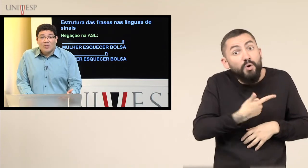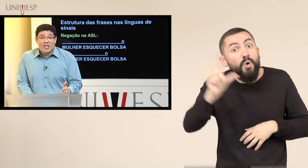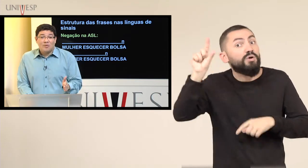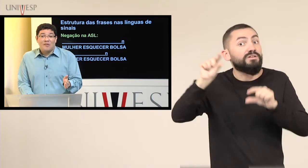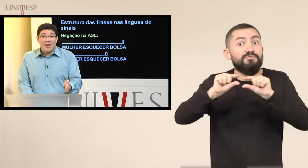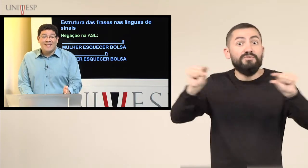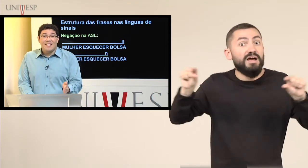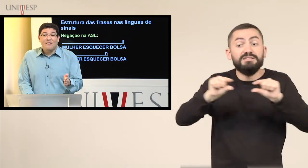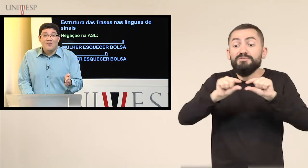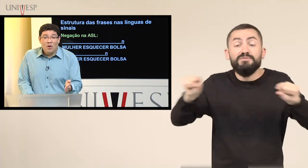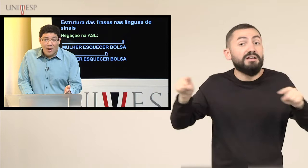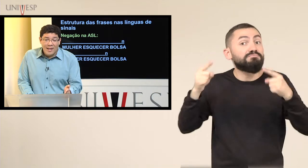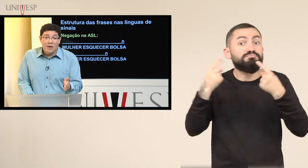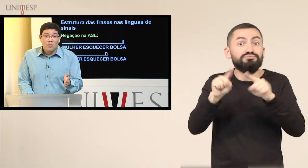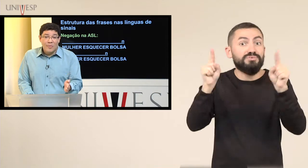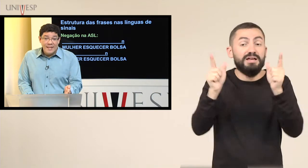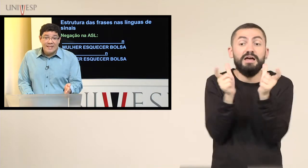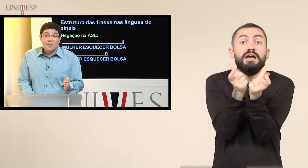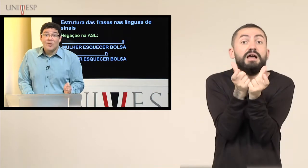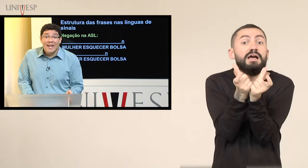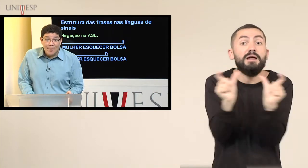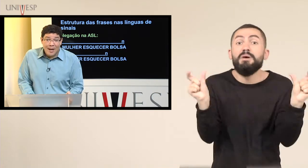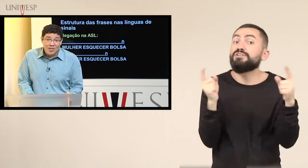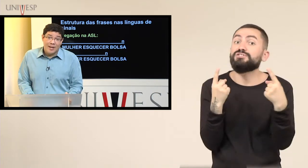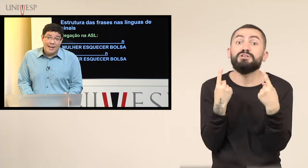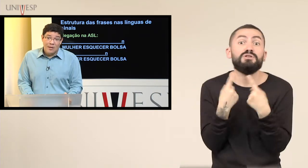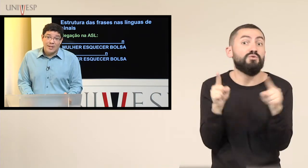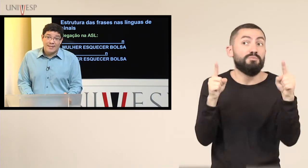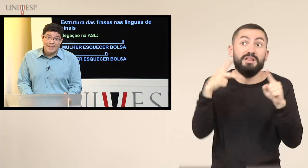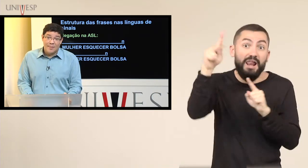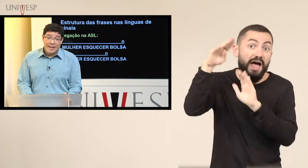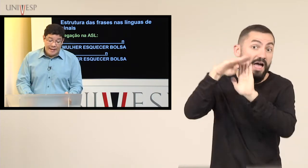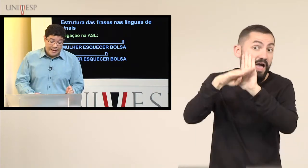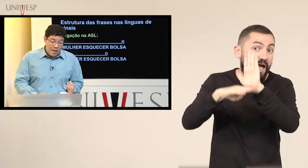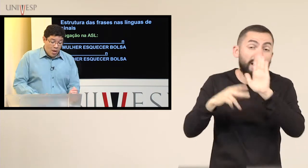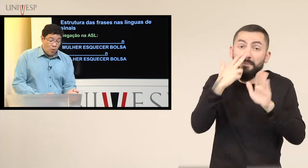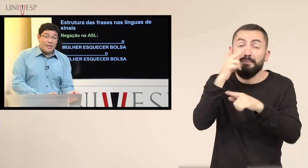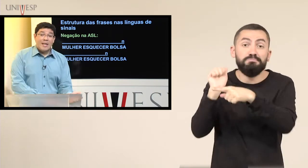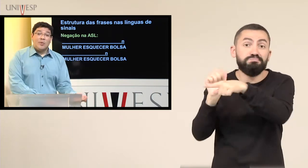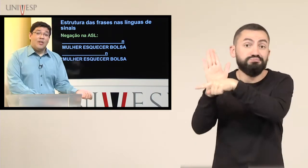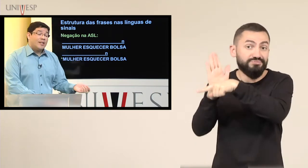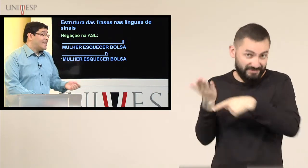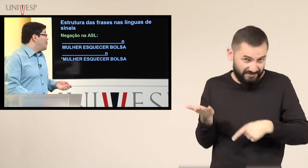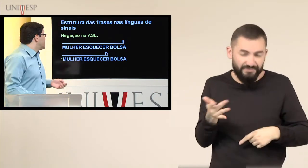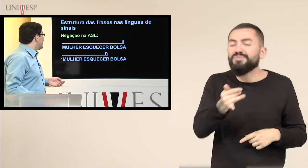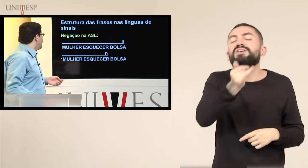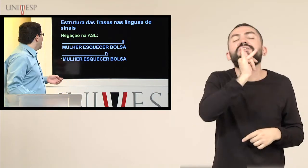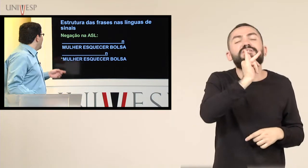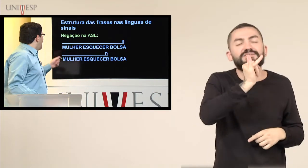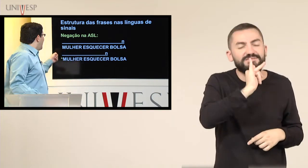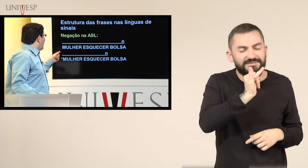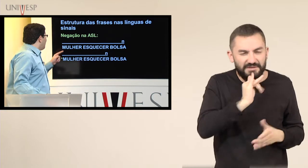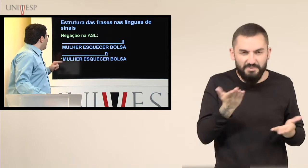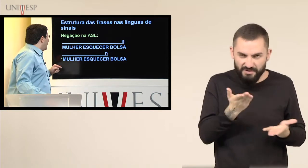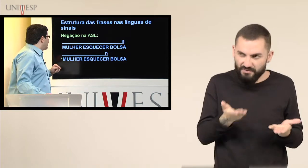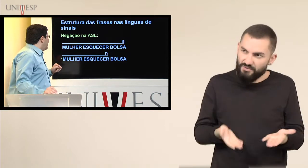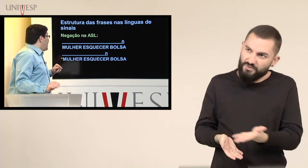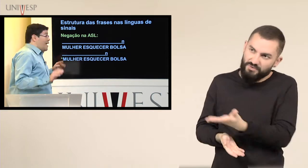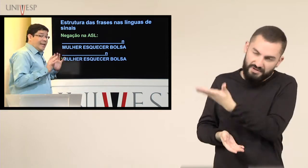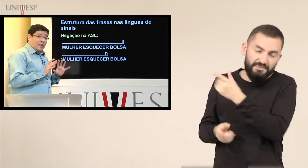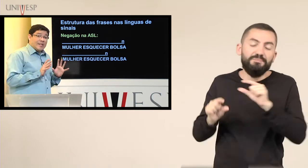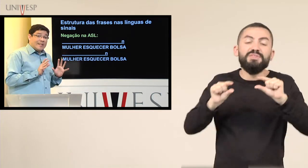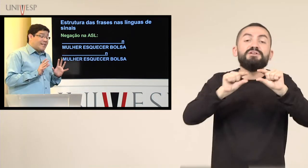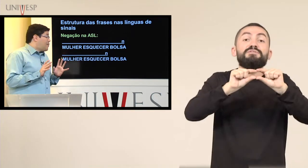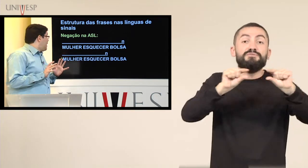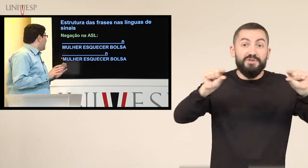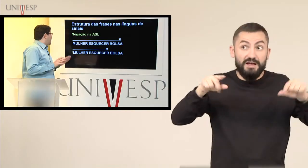agramatical, ou seja, uma frase que viola um princípio da gramática da língua de sinais americana. O exemplo que nós temos aqui é a frase